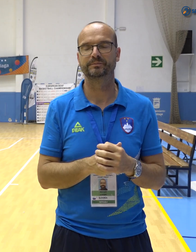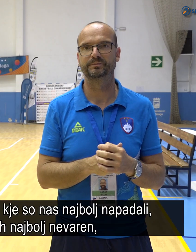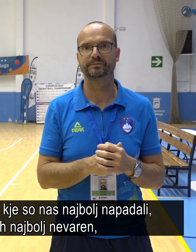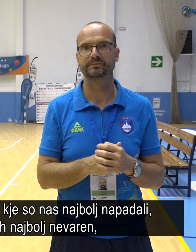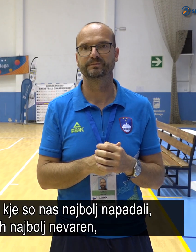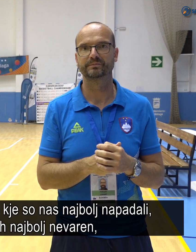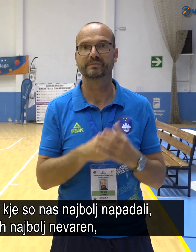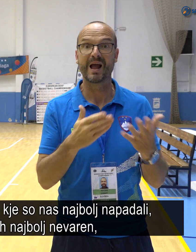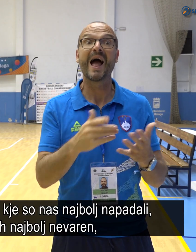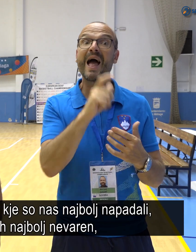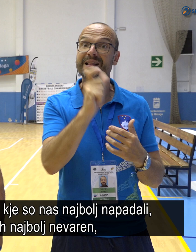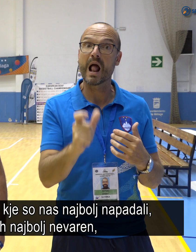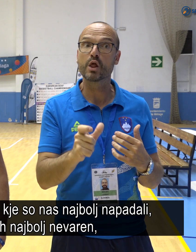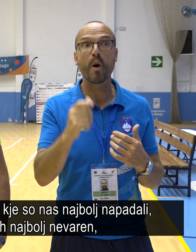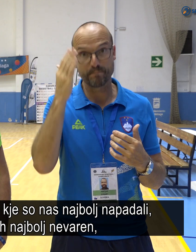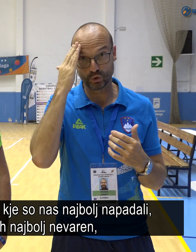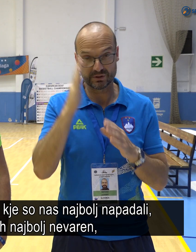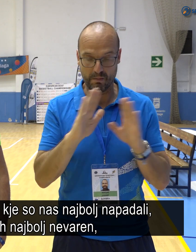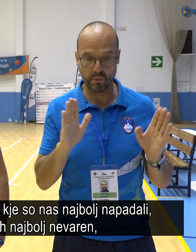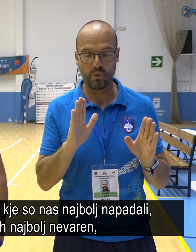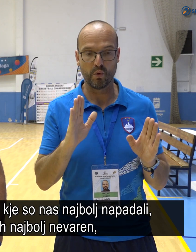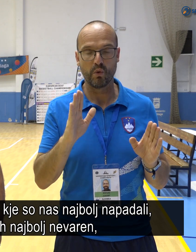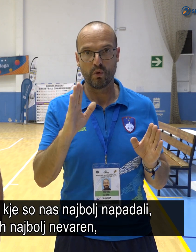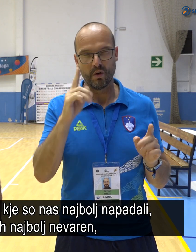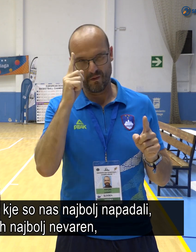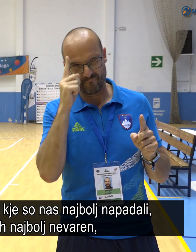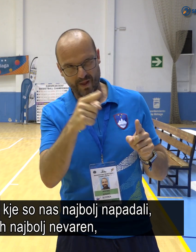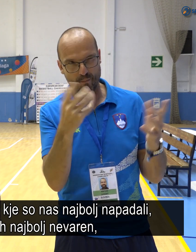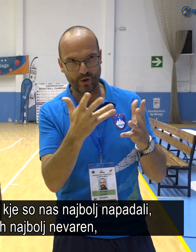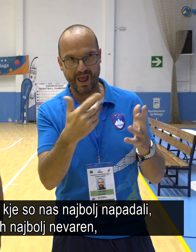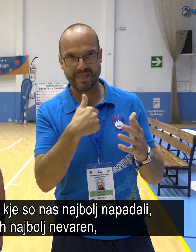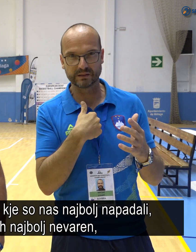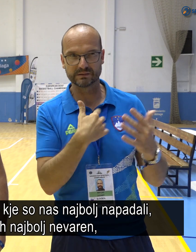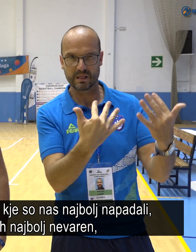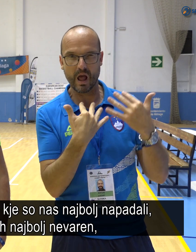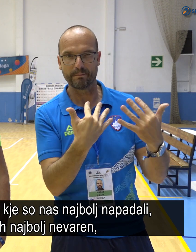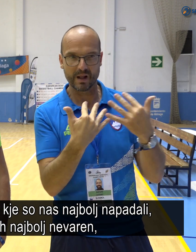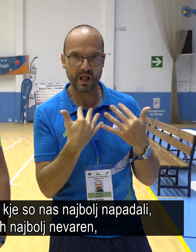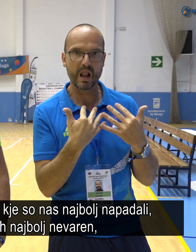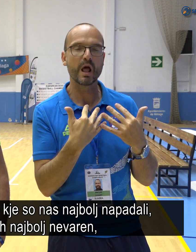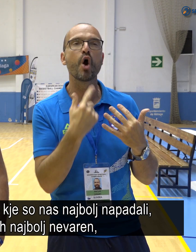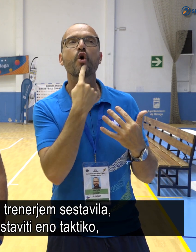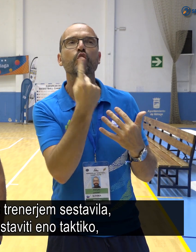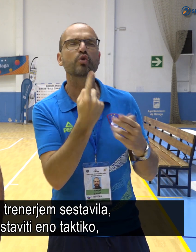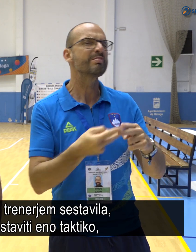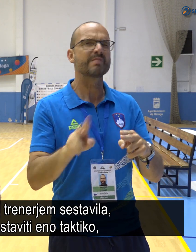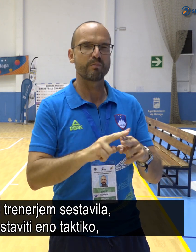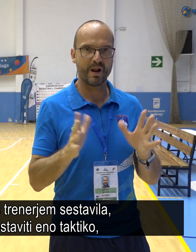Zdaj Italijo poznamo, vemo, kje so nas najbolj napadali, kdo je pri njih najbolj nevaren, tako da tukaj